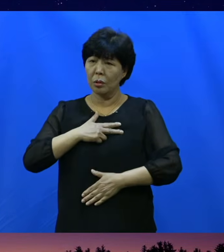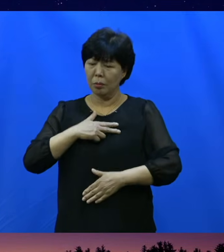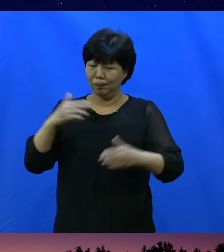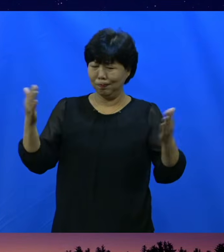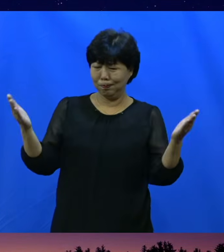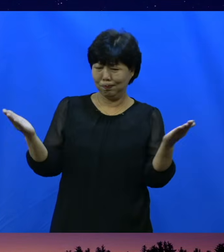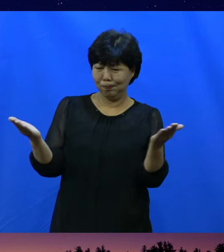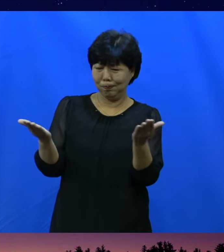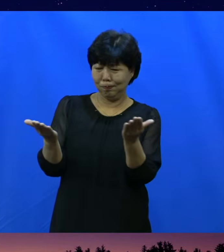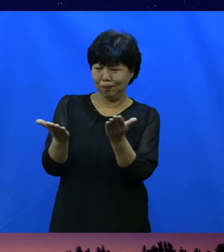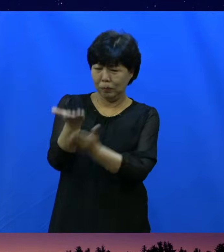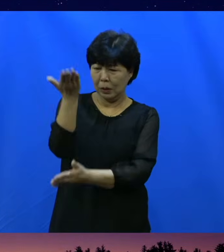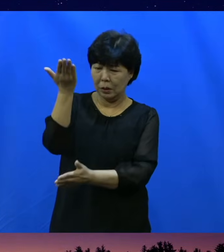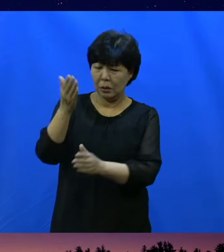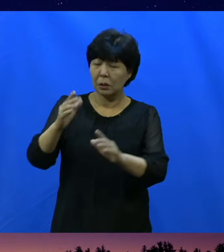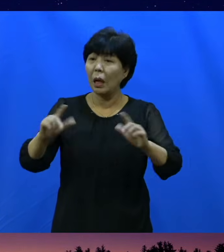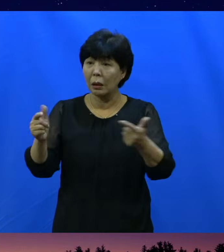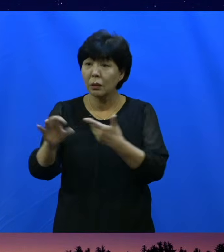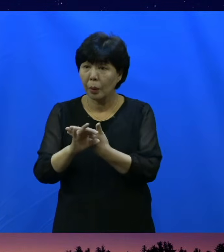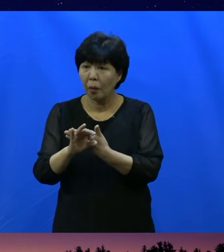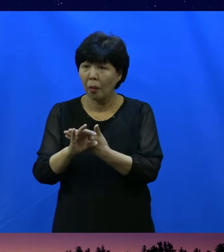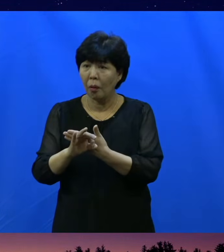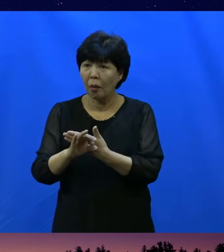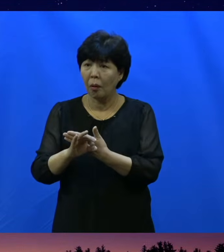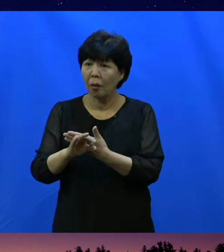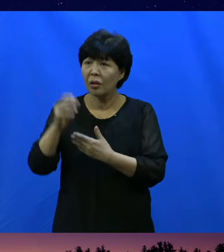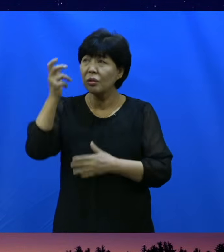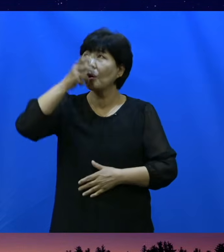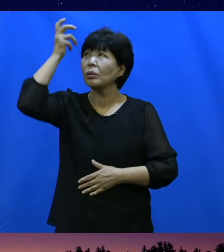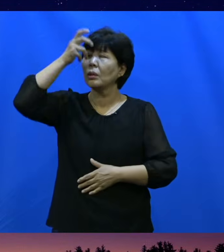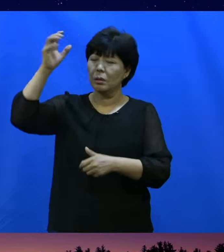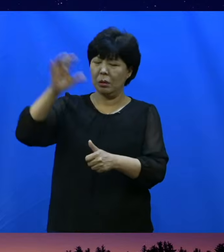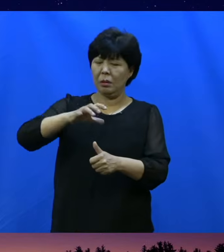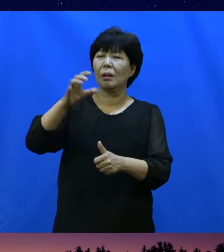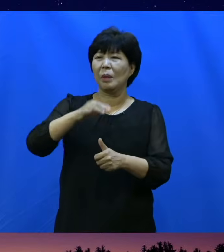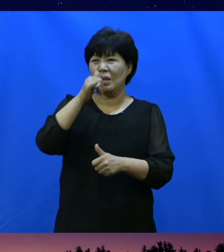여러분, 성령의 책망은 우리의 마음에 애통하는 마음을 가져와요.